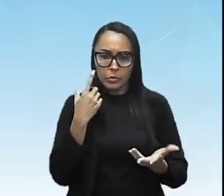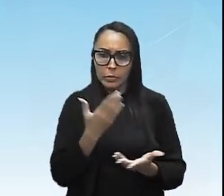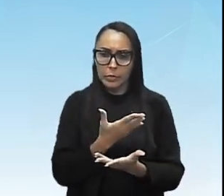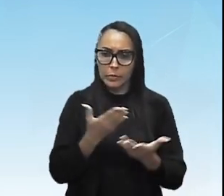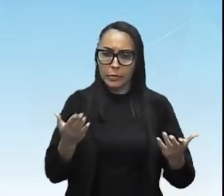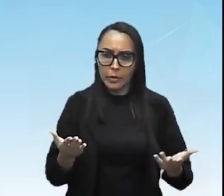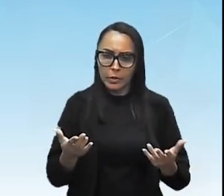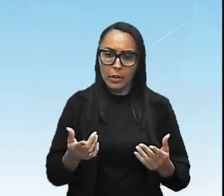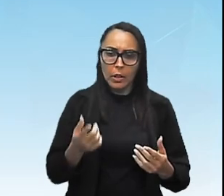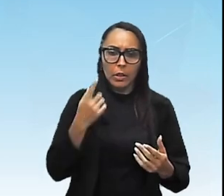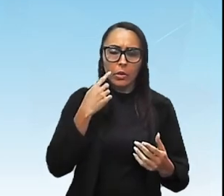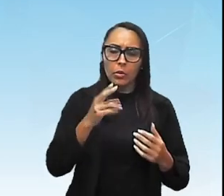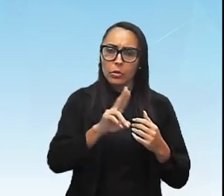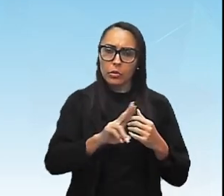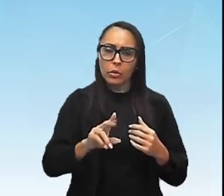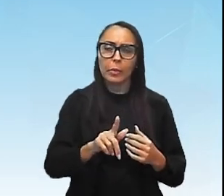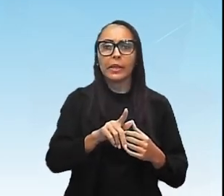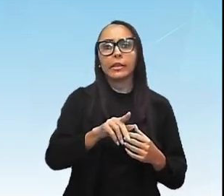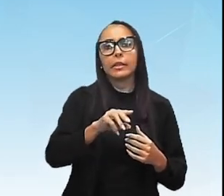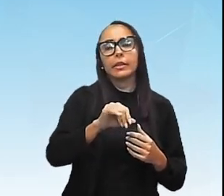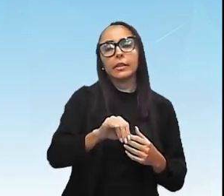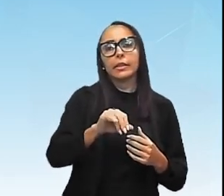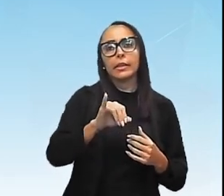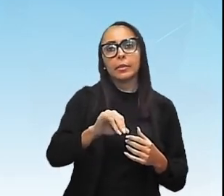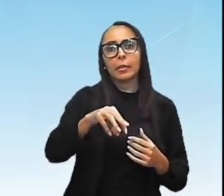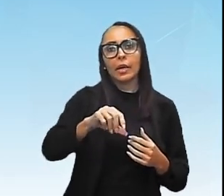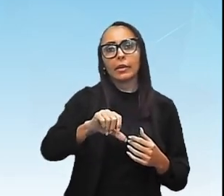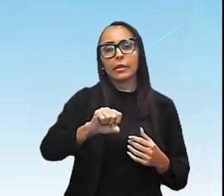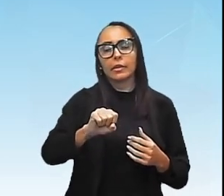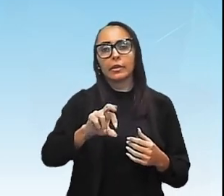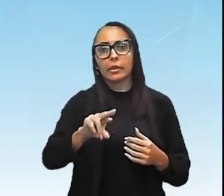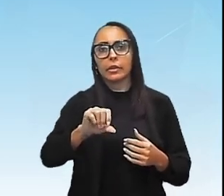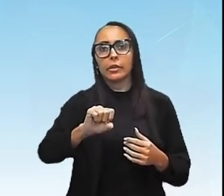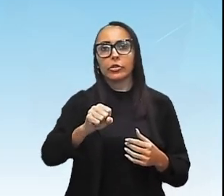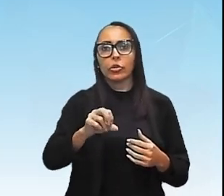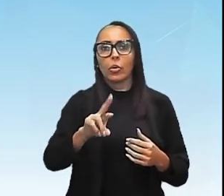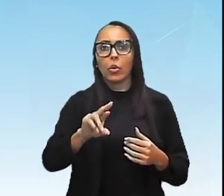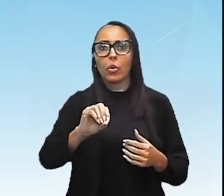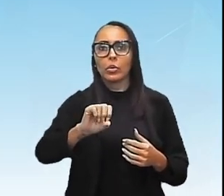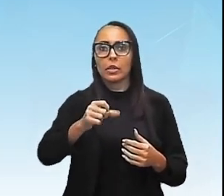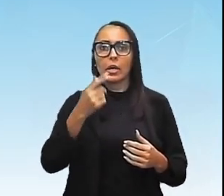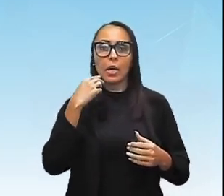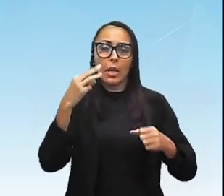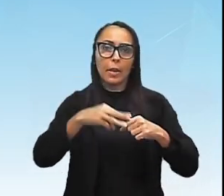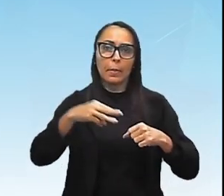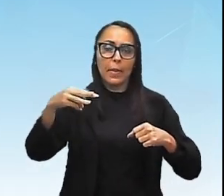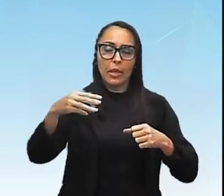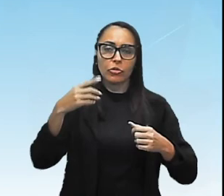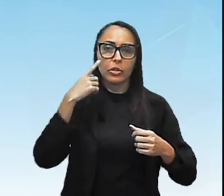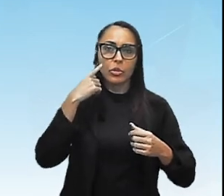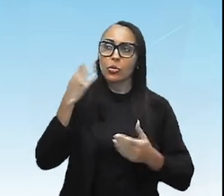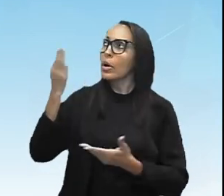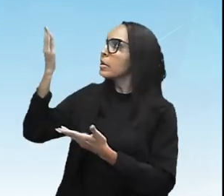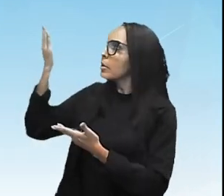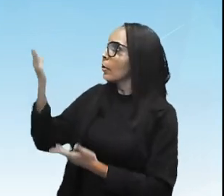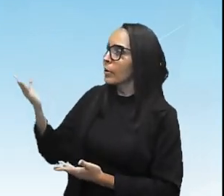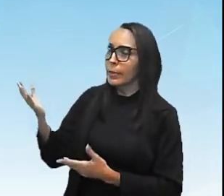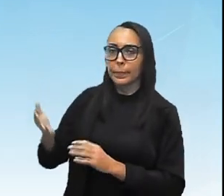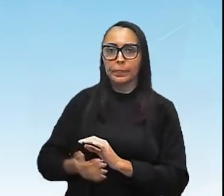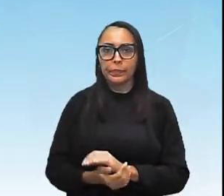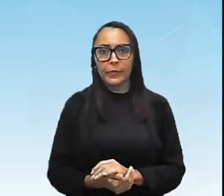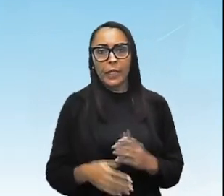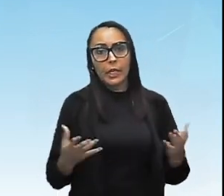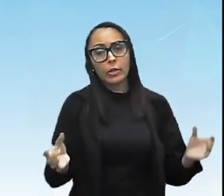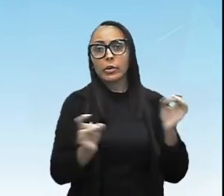nome é Guimarães Rosa. Ele é mestre na arte do neologismo. Então, fechando aqui a aula de hoje, o